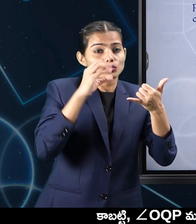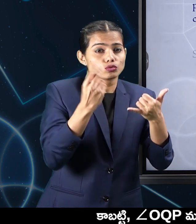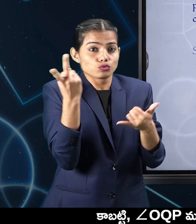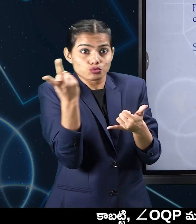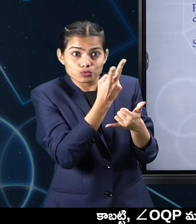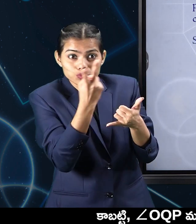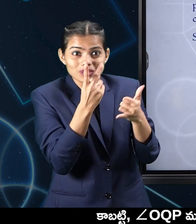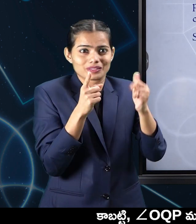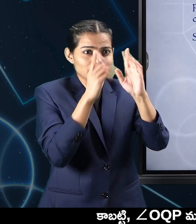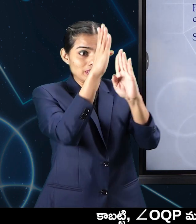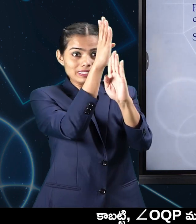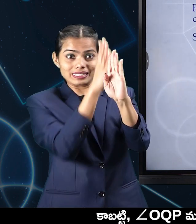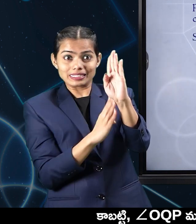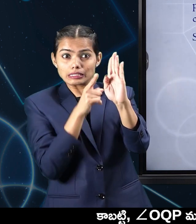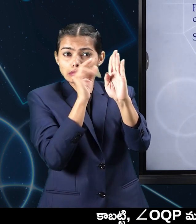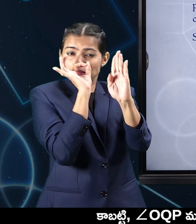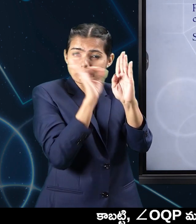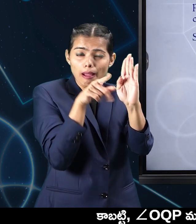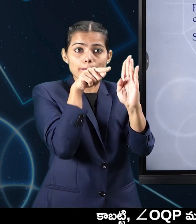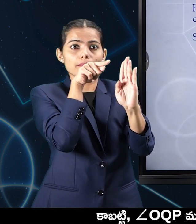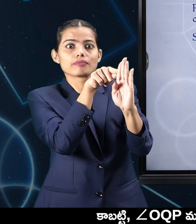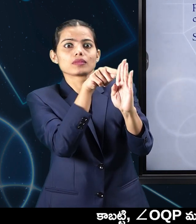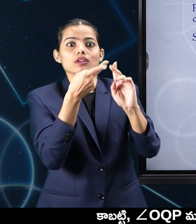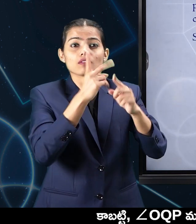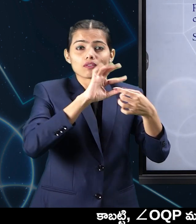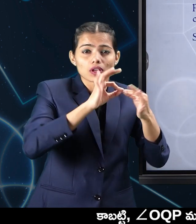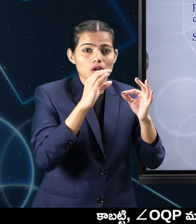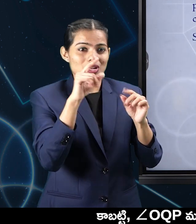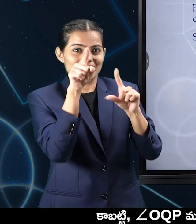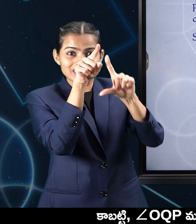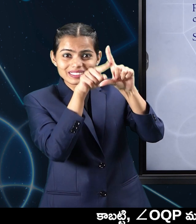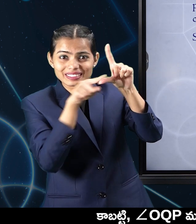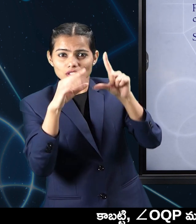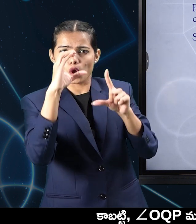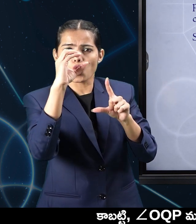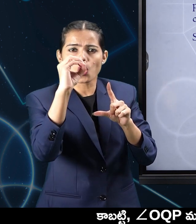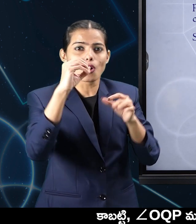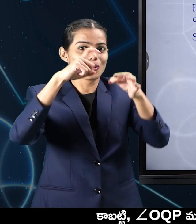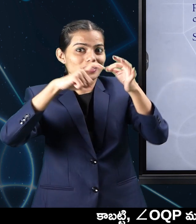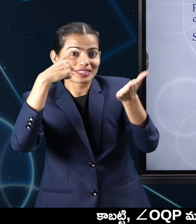కాబట్టి యాంగిల్ OQP మరియు యాంగిల్ ORP వంటి 2 లంబకోణాలు ఏర్పడతాయి.